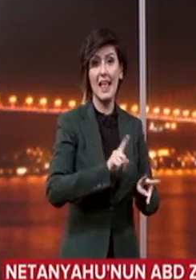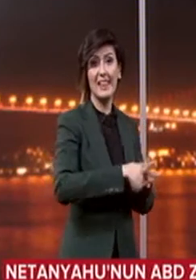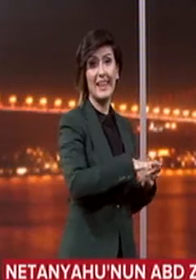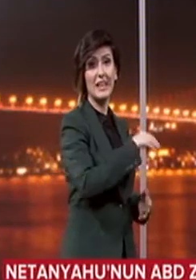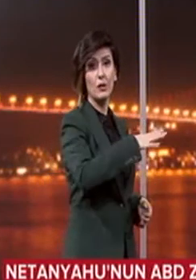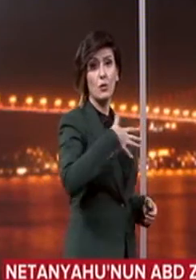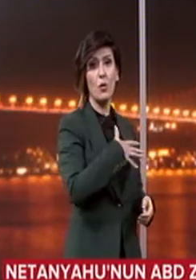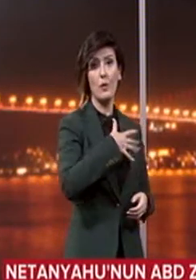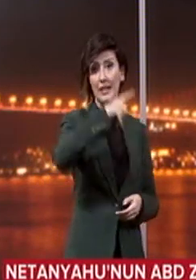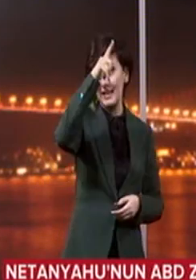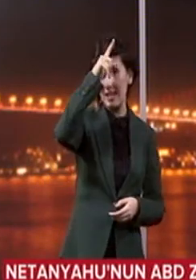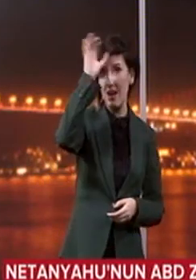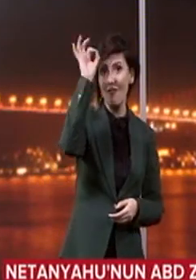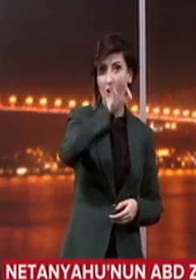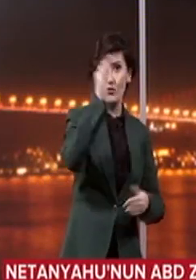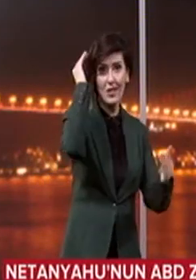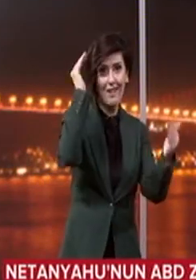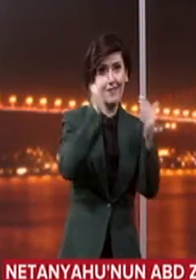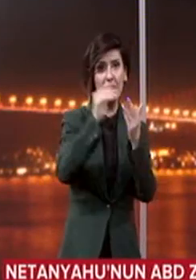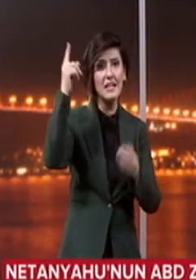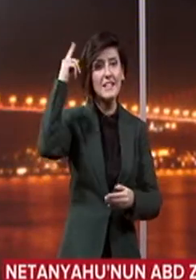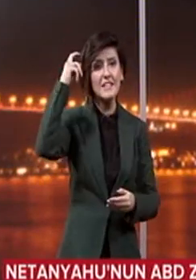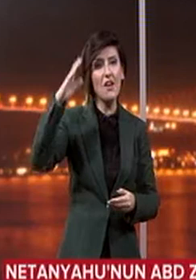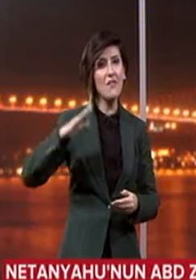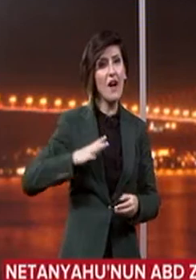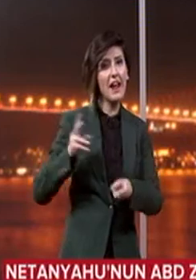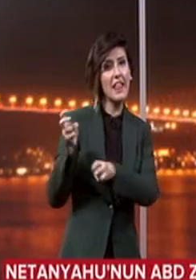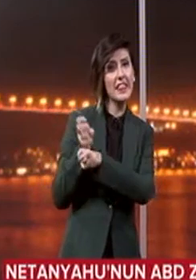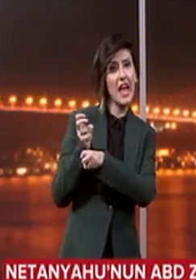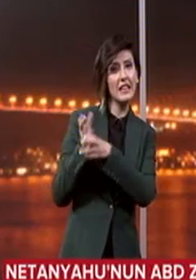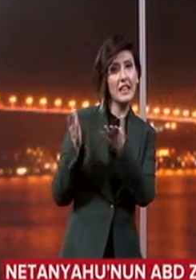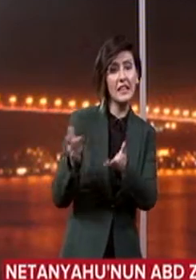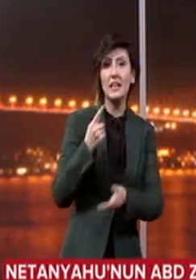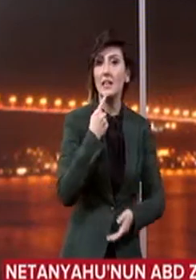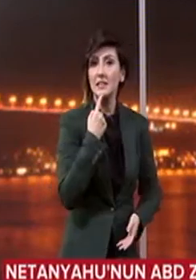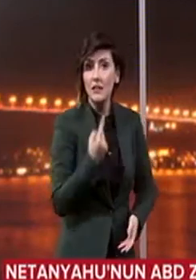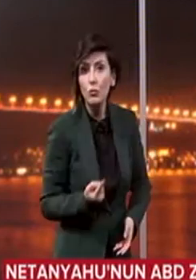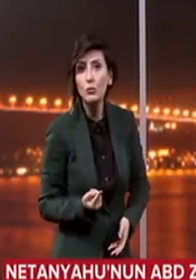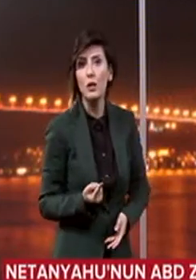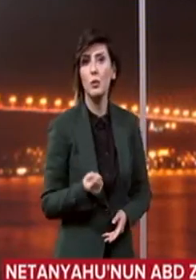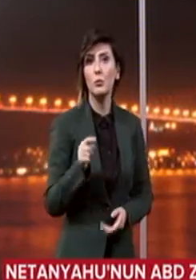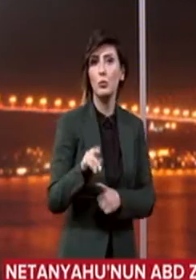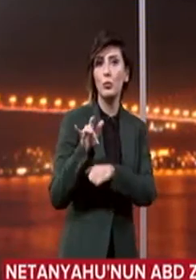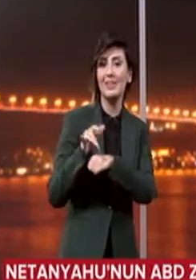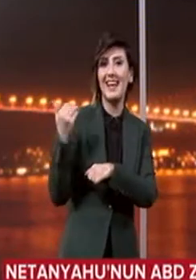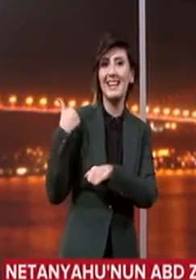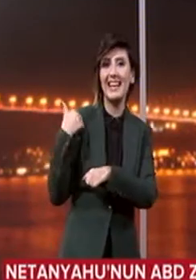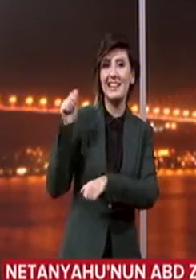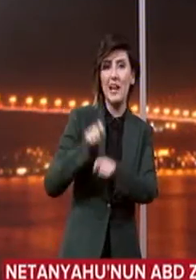Netanyahu, Kongre'de İran'la varılacak bir anlaşmanın İsrail'in varlığını tehdit edeceğini savunacak. Bu ülkeye yeni yaptırımlar getirilmesini